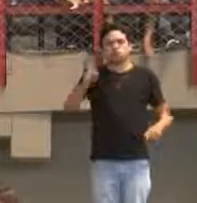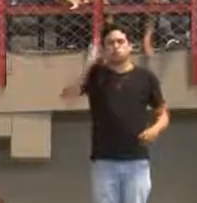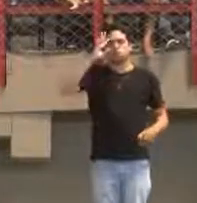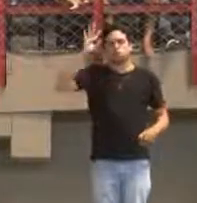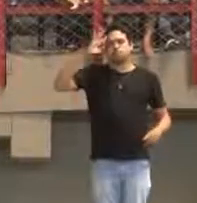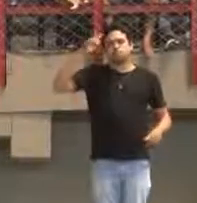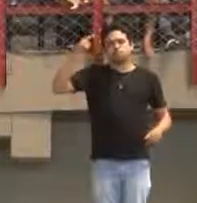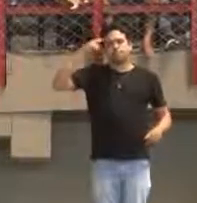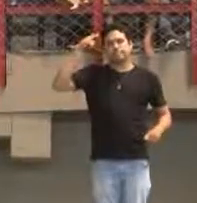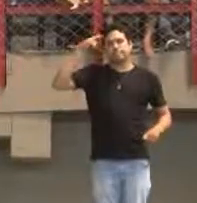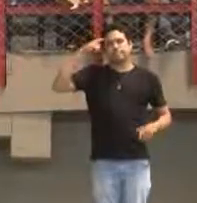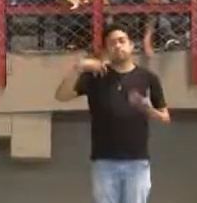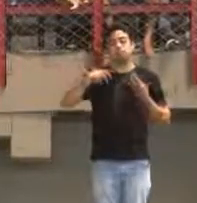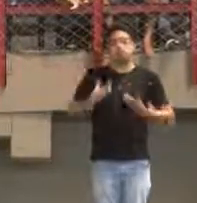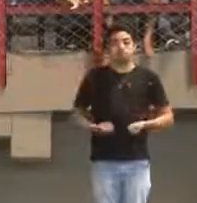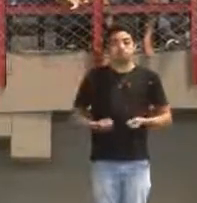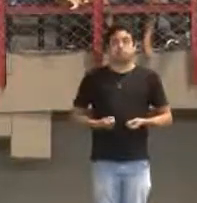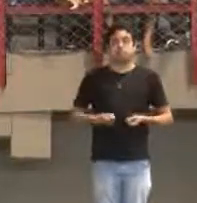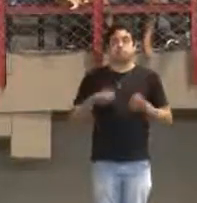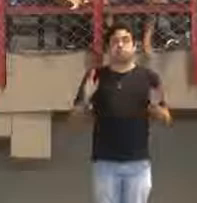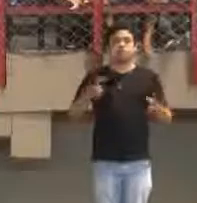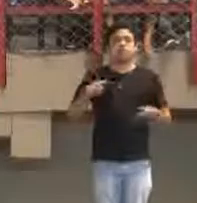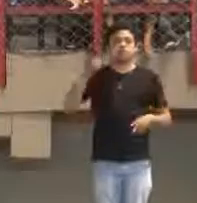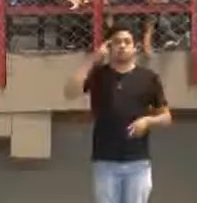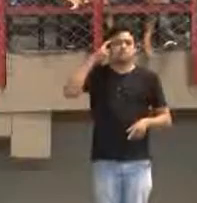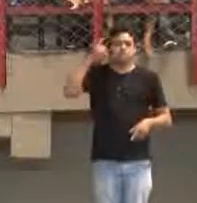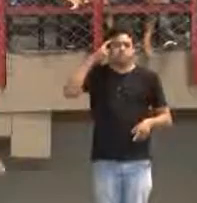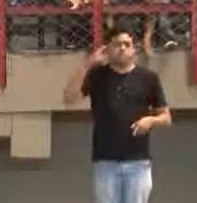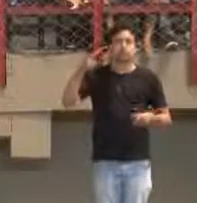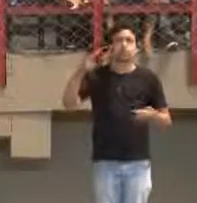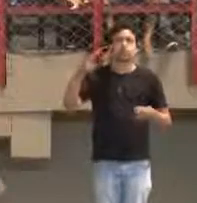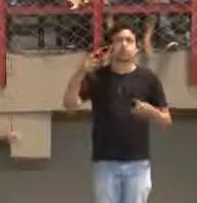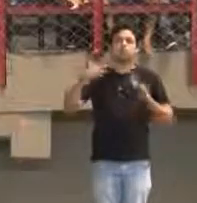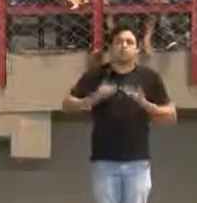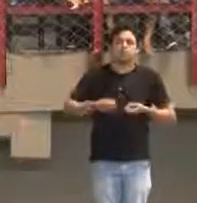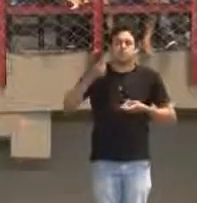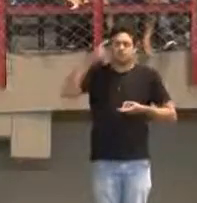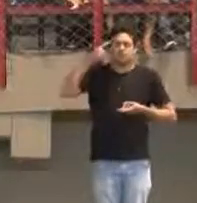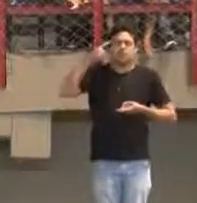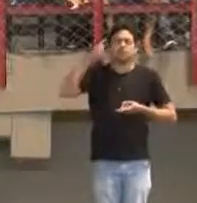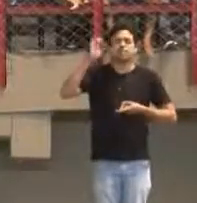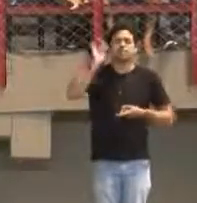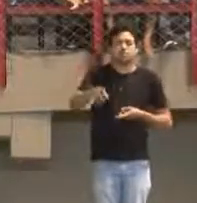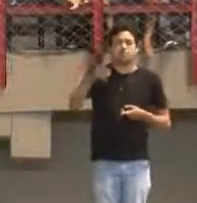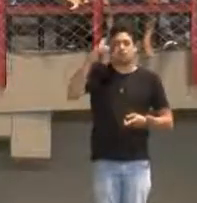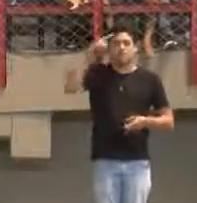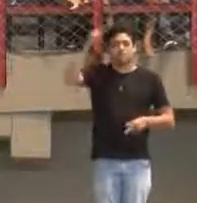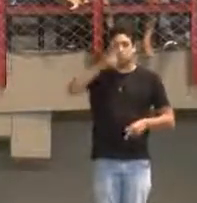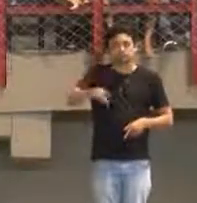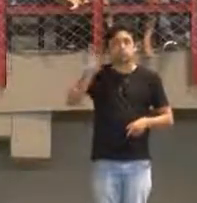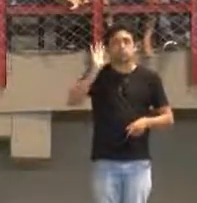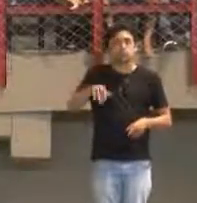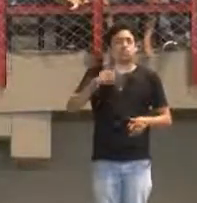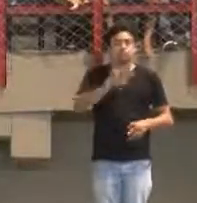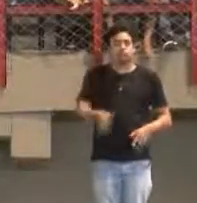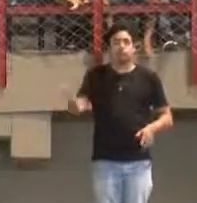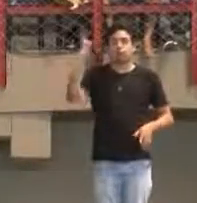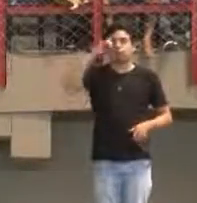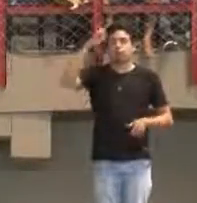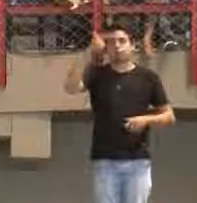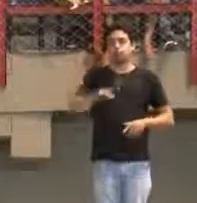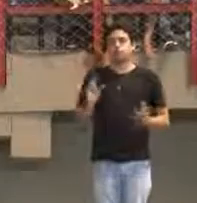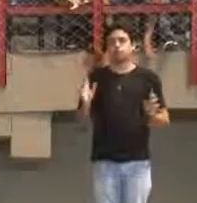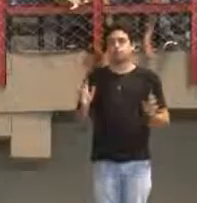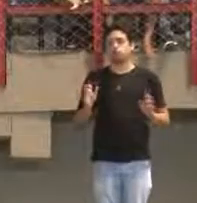pensar me cansa e toda vez que penso que estou pensando só de pensar nisso já não quero pensar